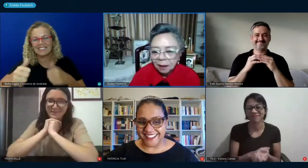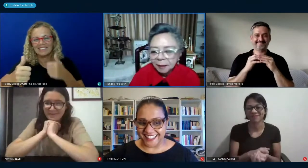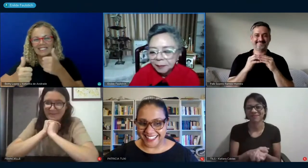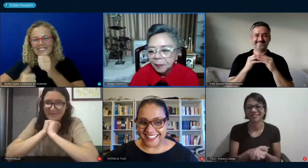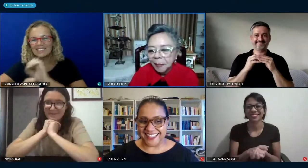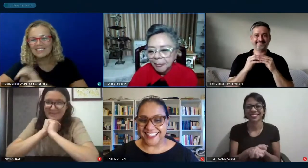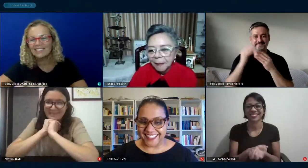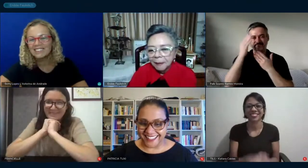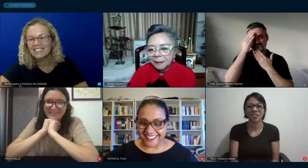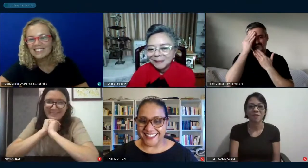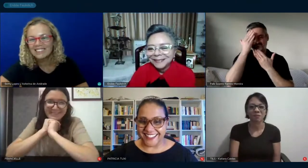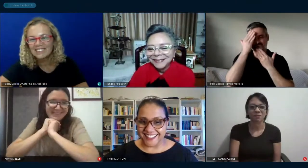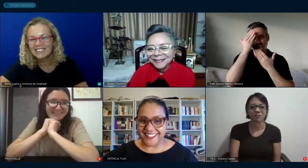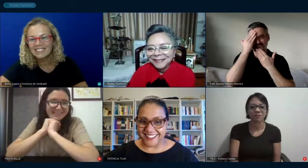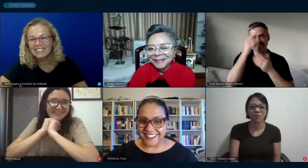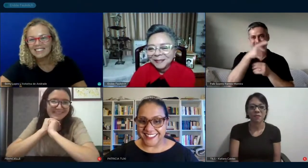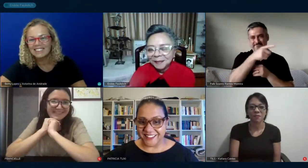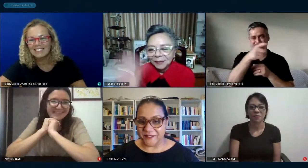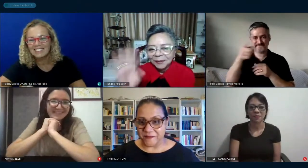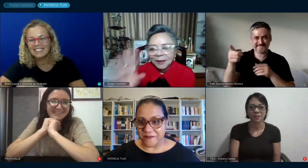Obrigada.